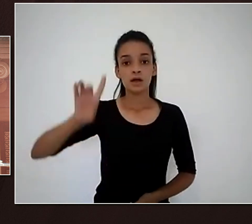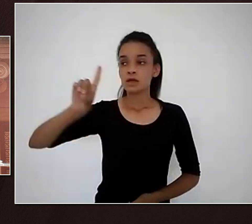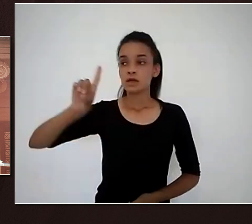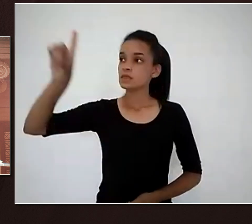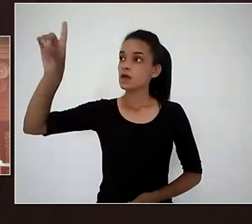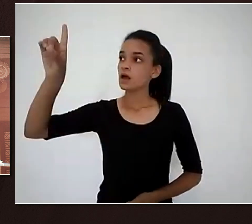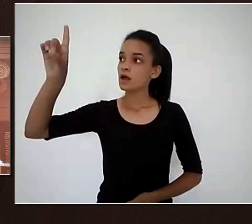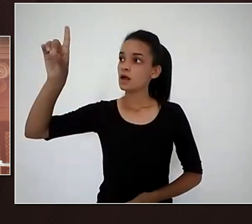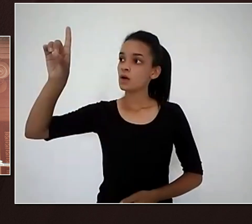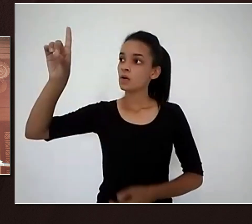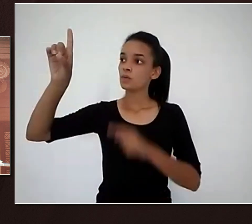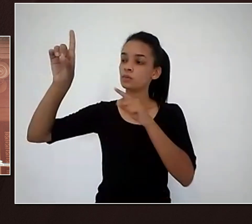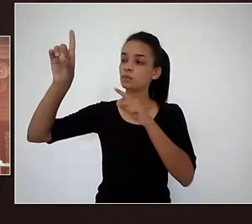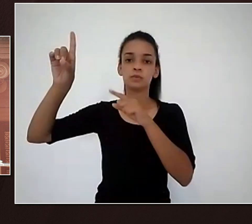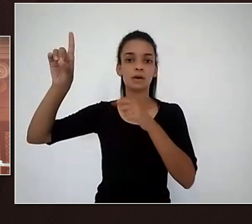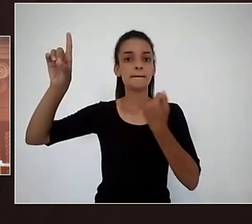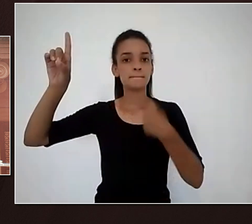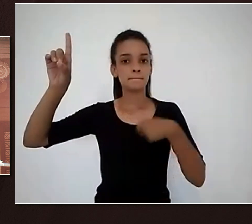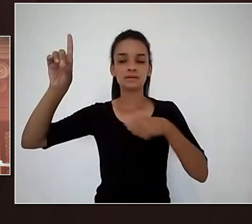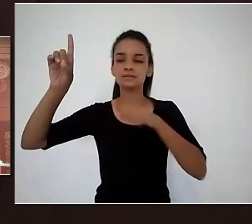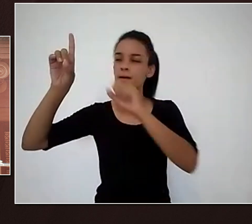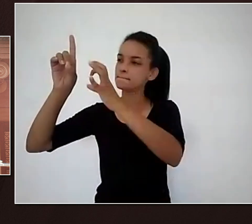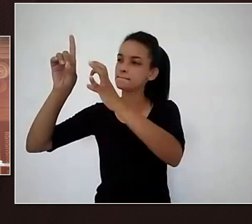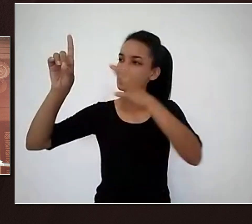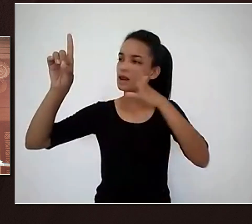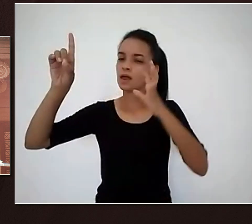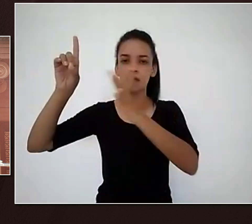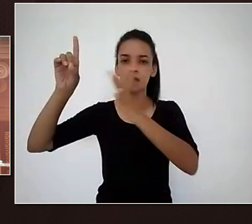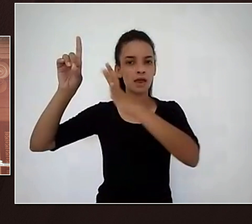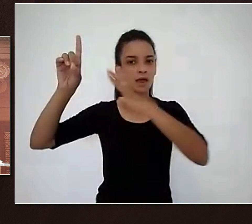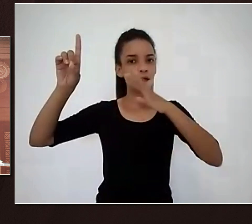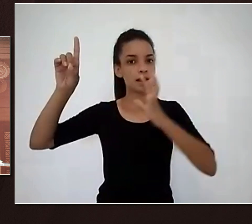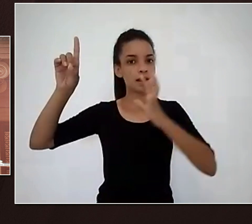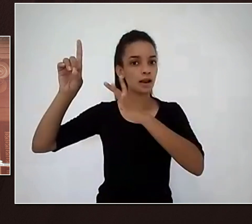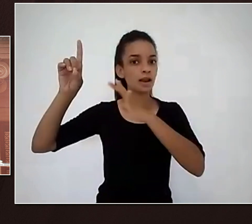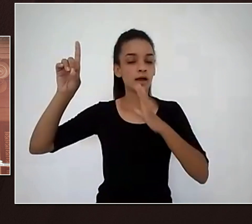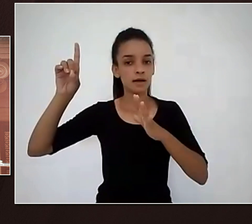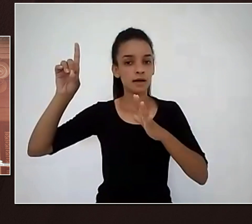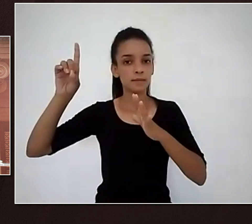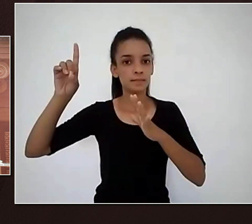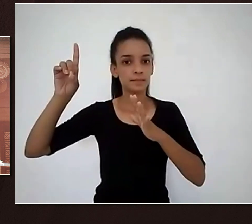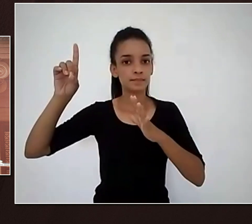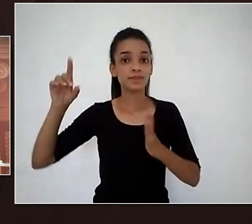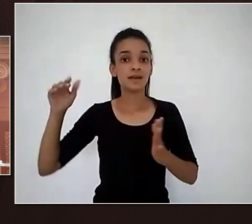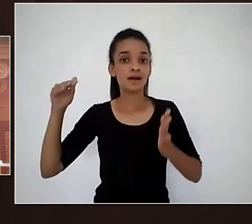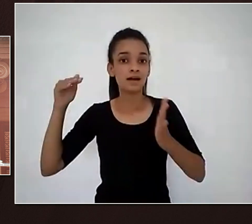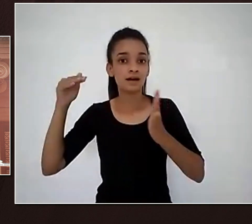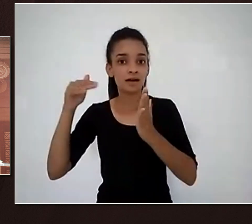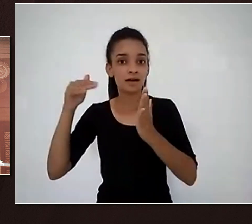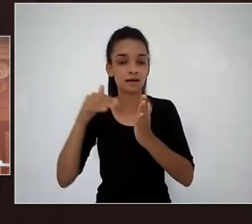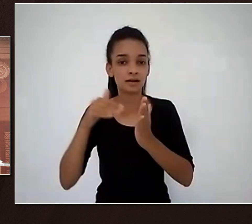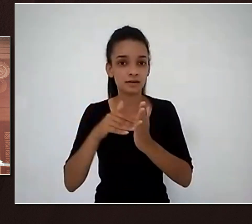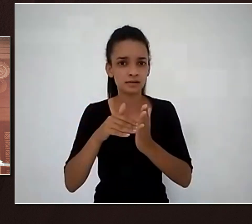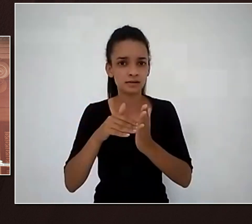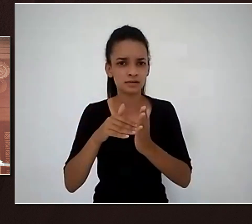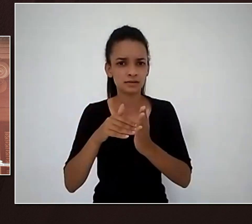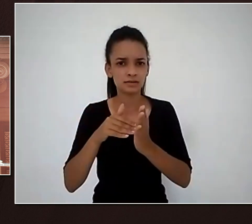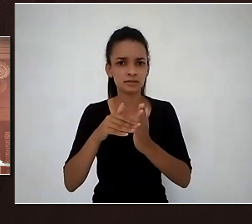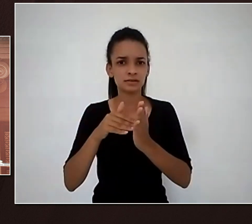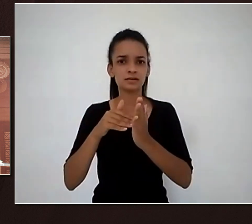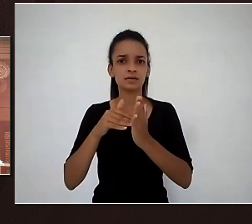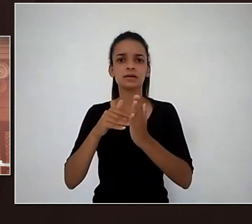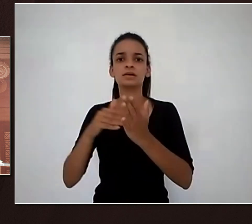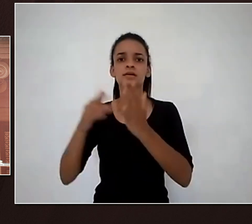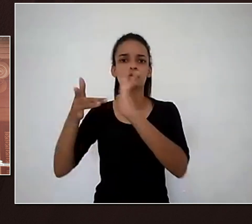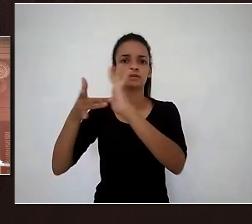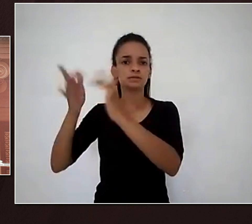brilhar na noite escura em que nos encontramos até a chegada do dia, mas a aurora já está aí, tá?